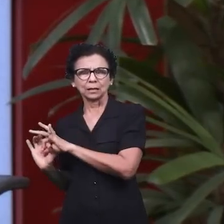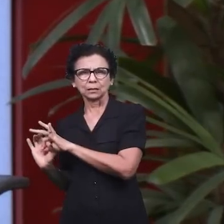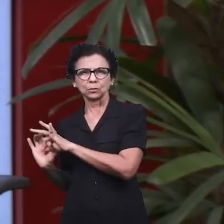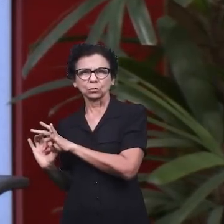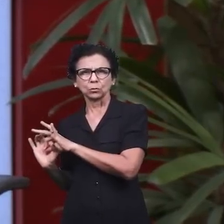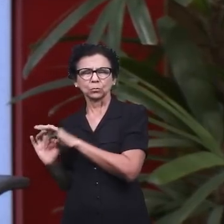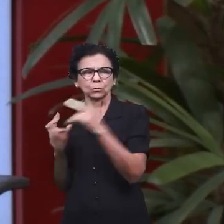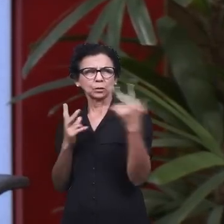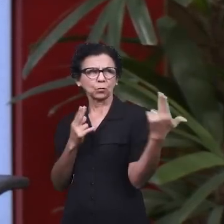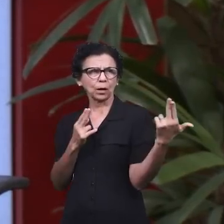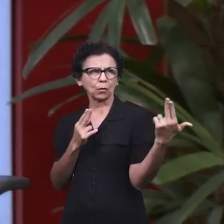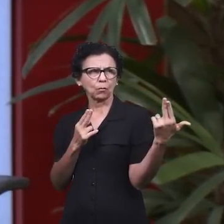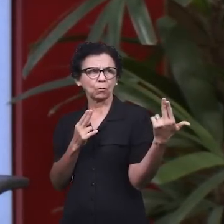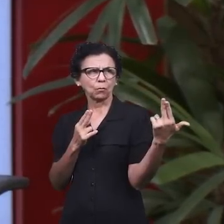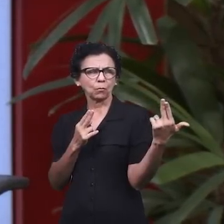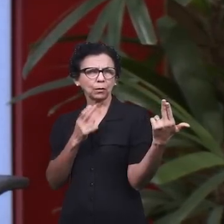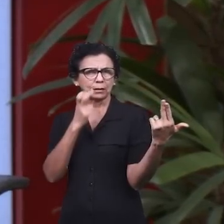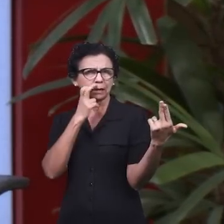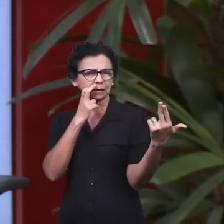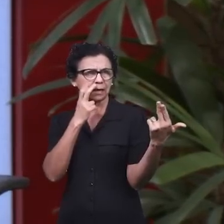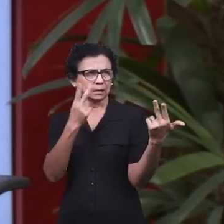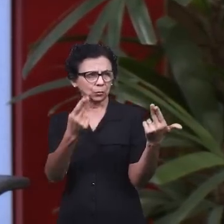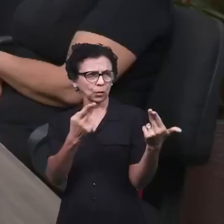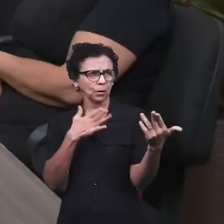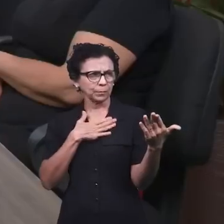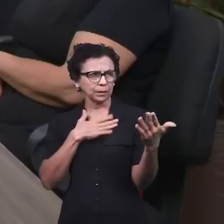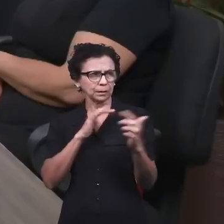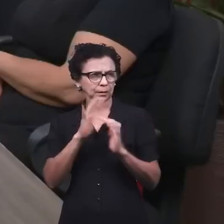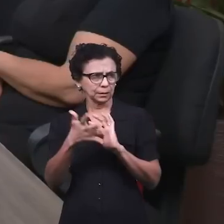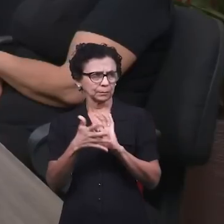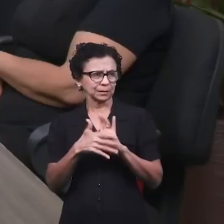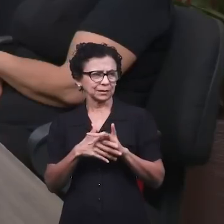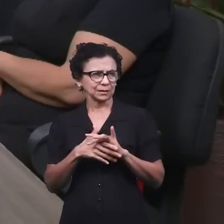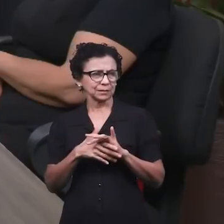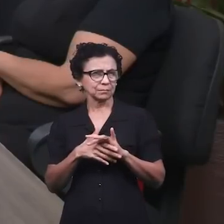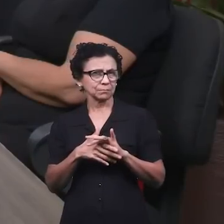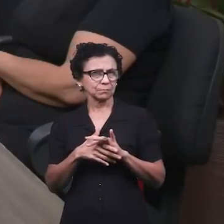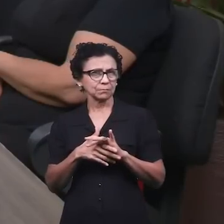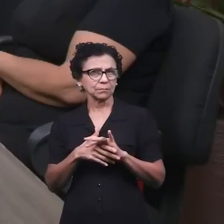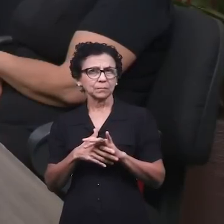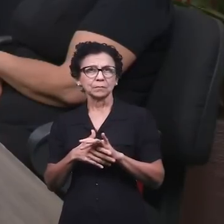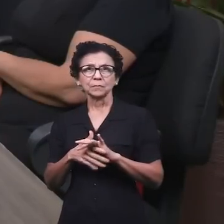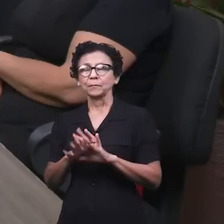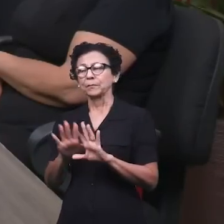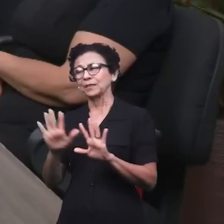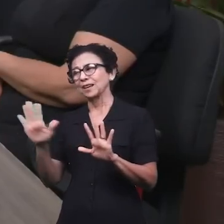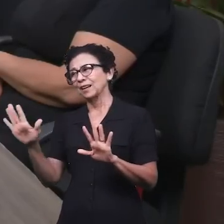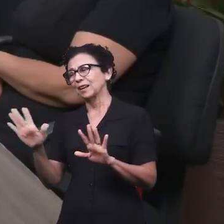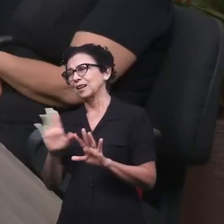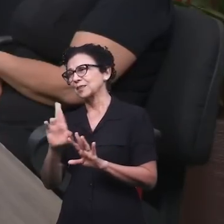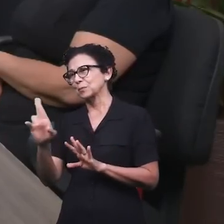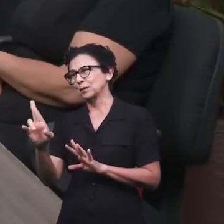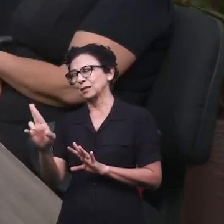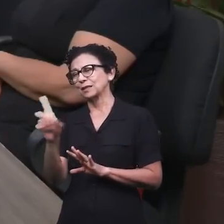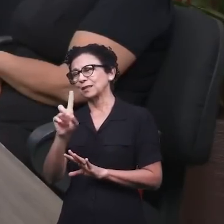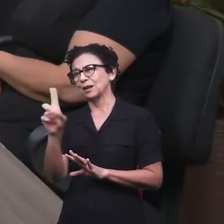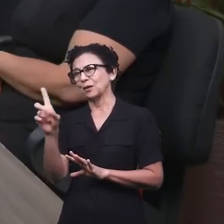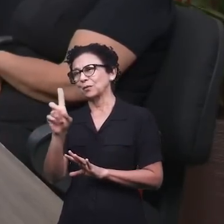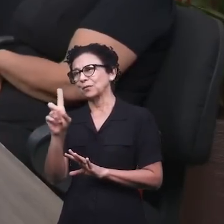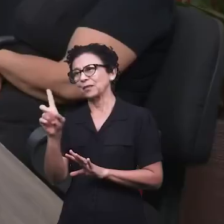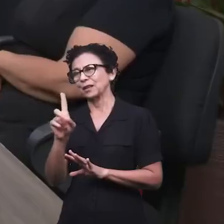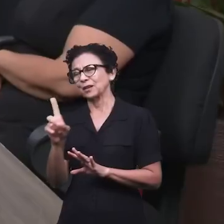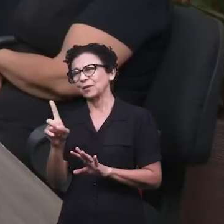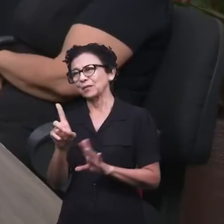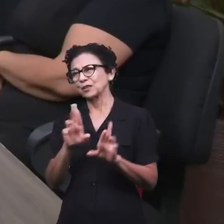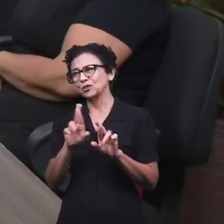Natália, é a mesma escolha tradutória que a gente tem? Pri, respondendo essa pergunta, não, não é. E isso não é coisa da nossa